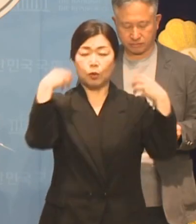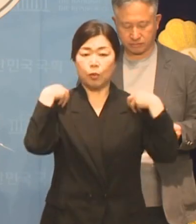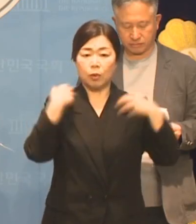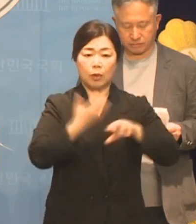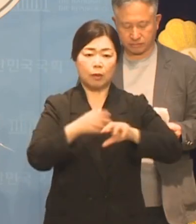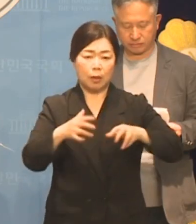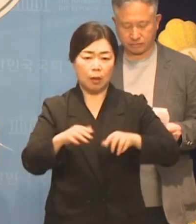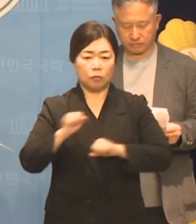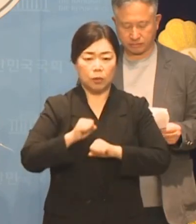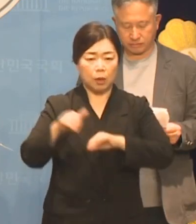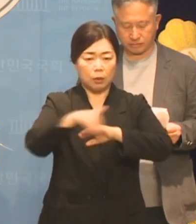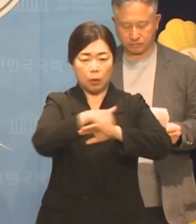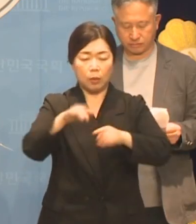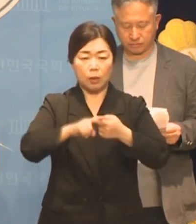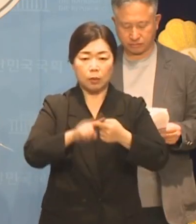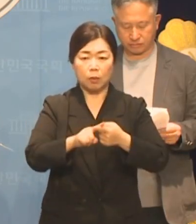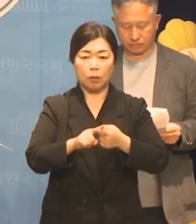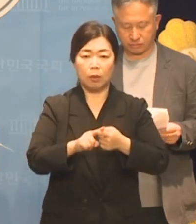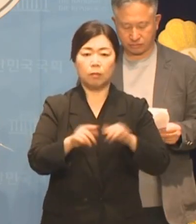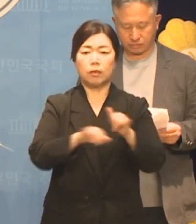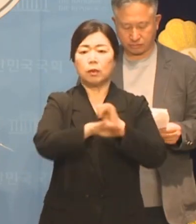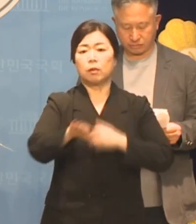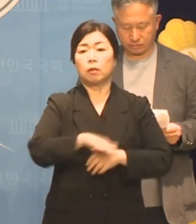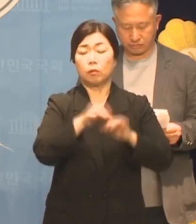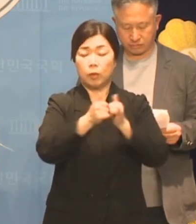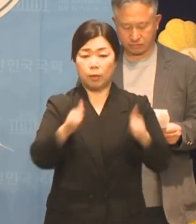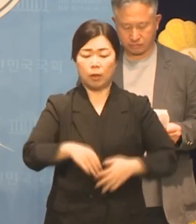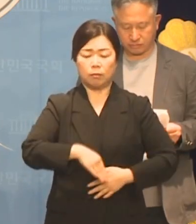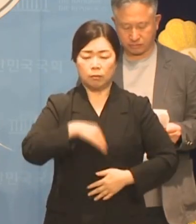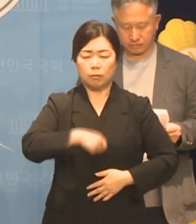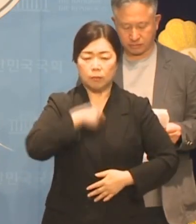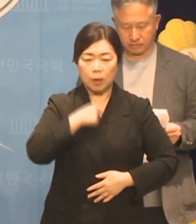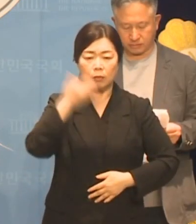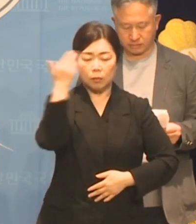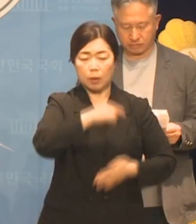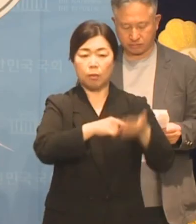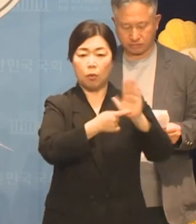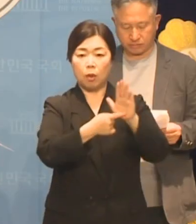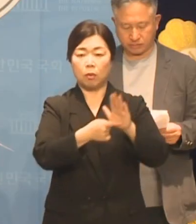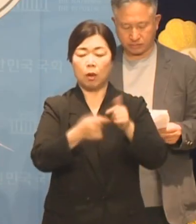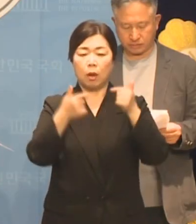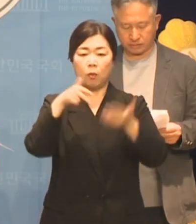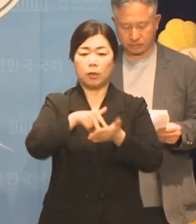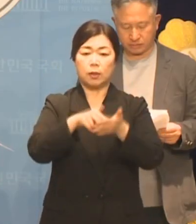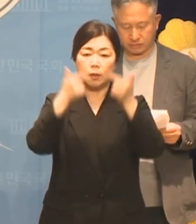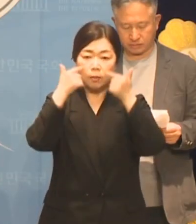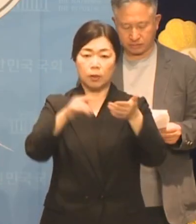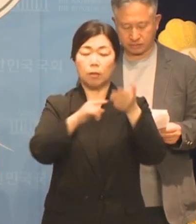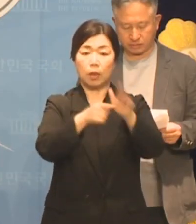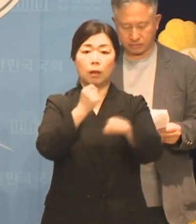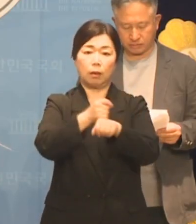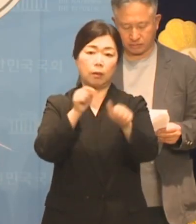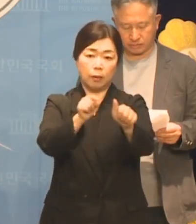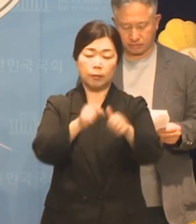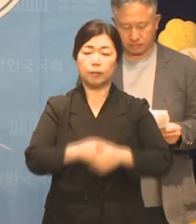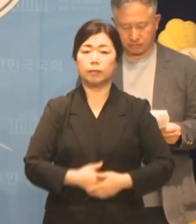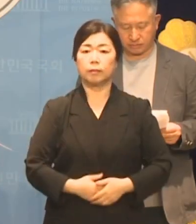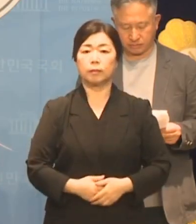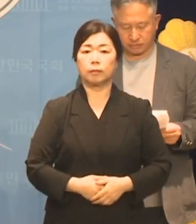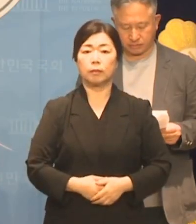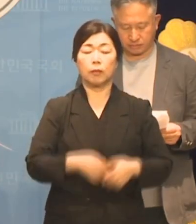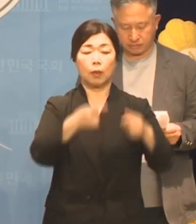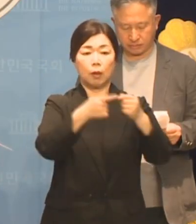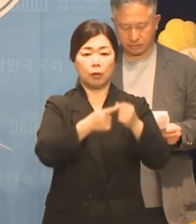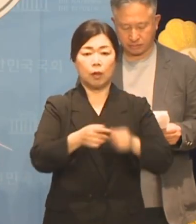외세 군사 계획에 대해 국민 앞에 투명하고 보고하고 명확한 입장을 표명하라. 하나, 우리는